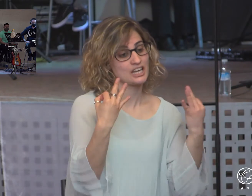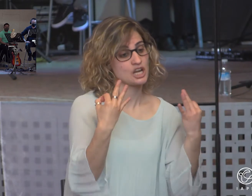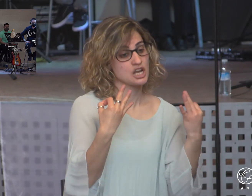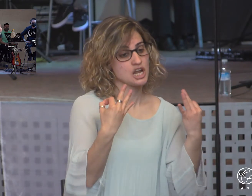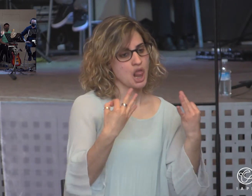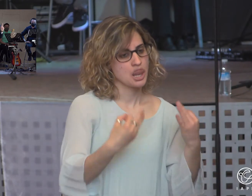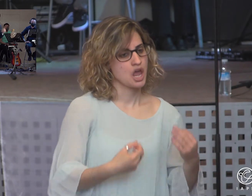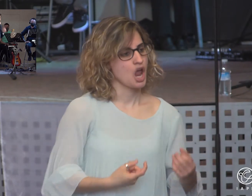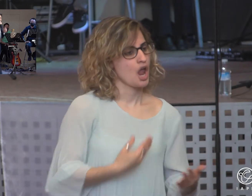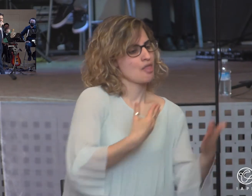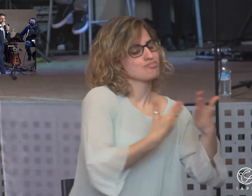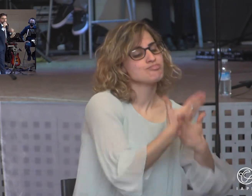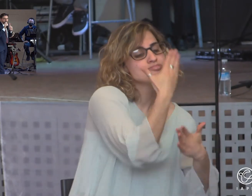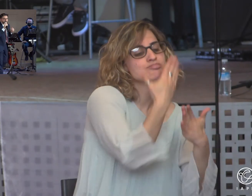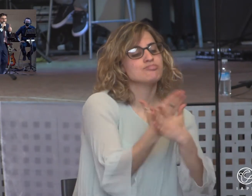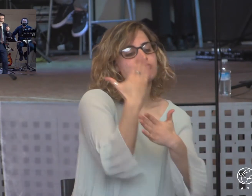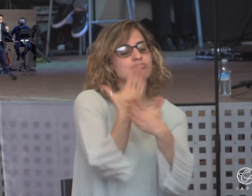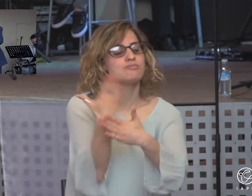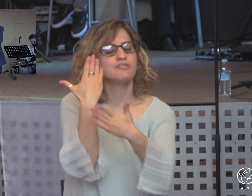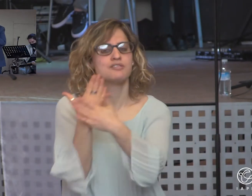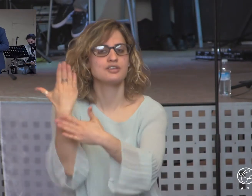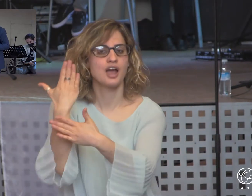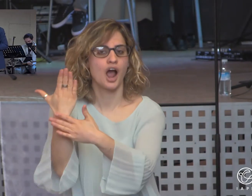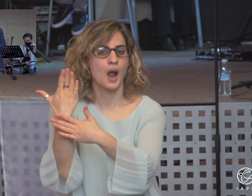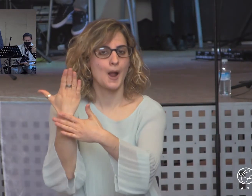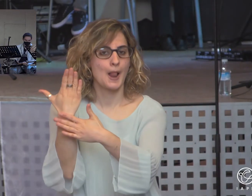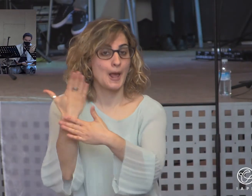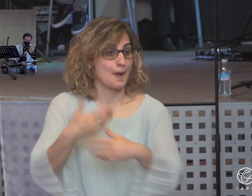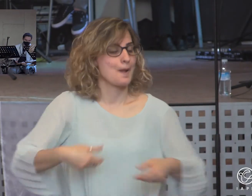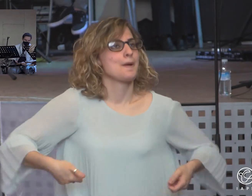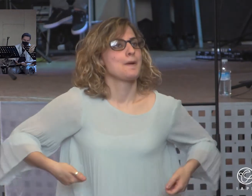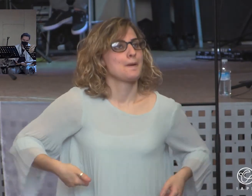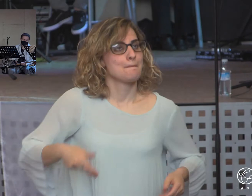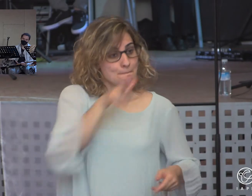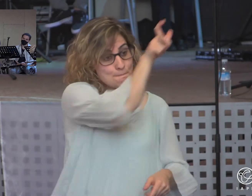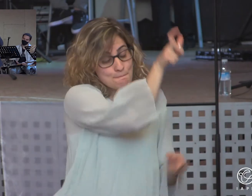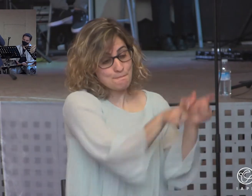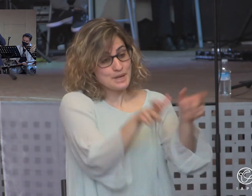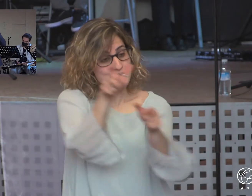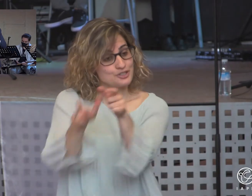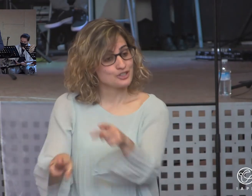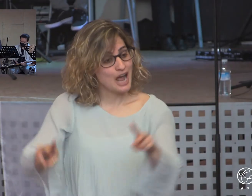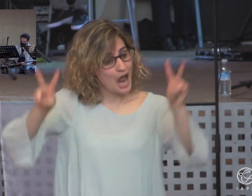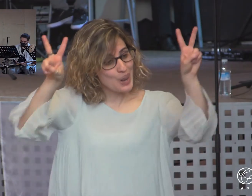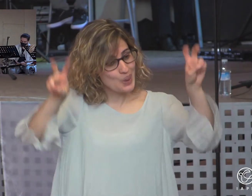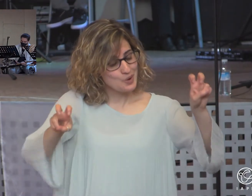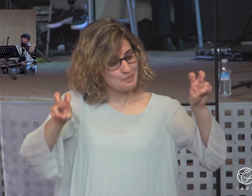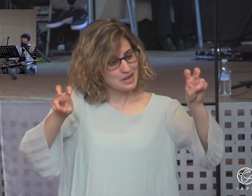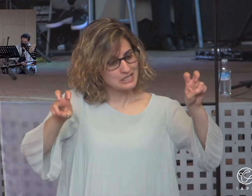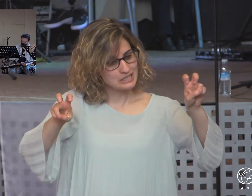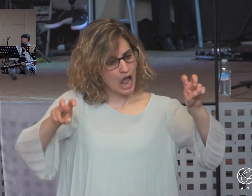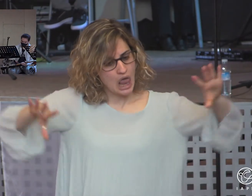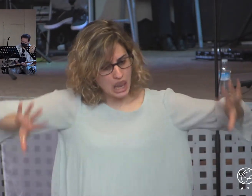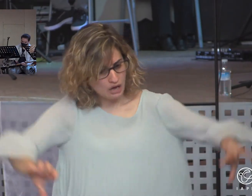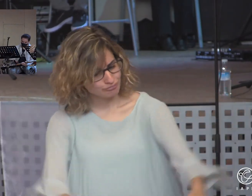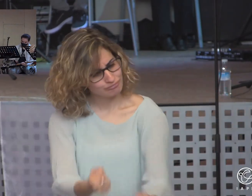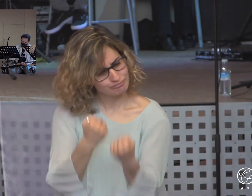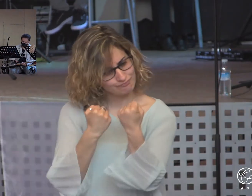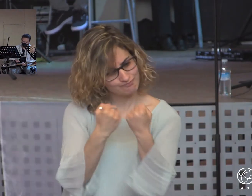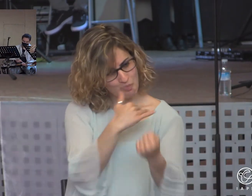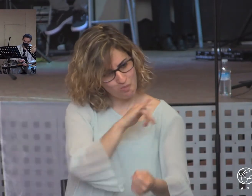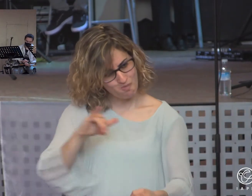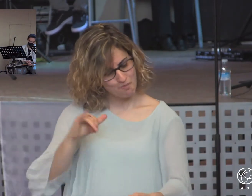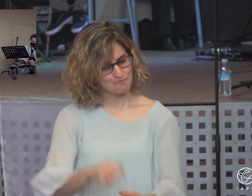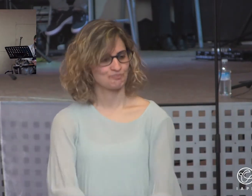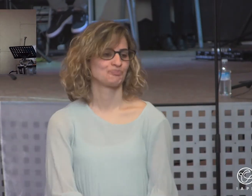esto. Tú necesitas pedir perdón a tu hermano. Yo necesito pedir perdón a mi hermano. ¿Por